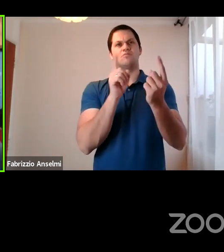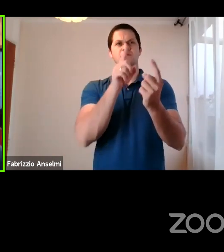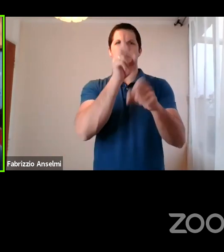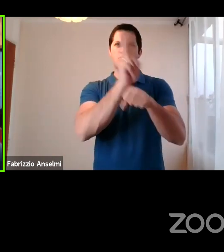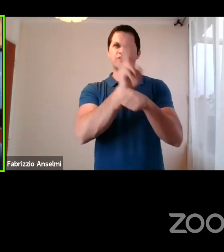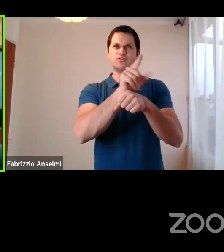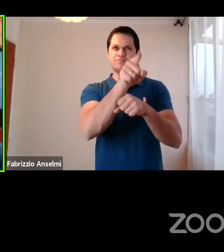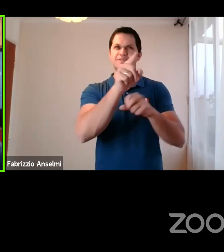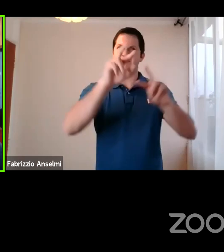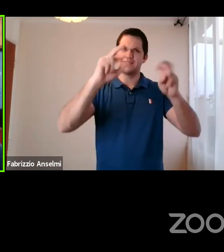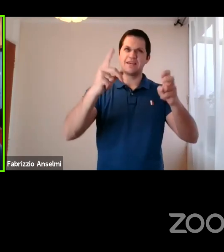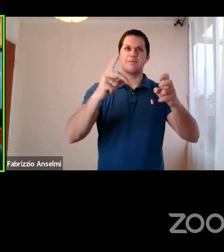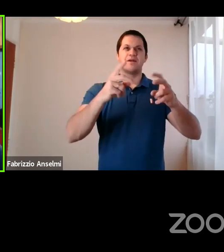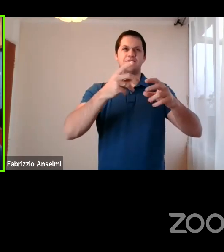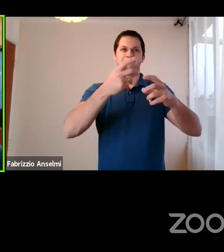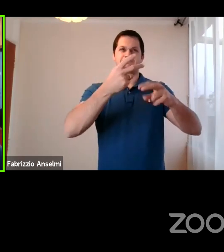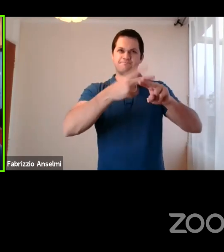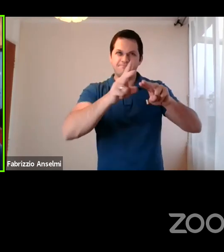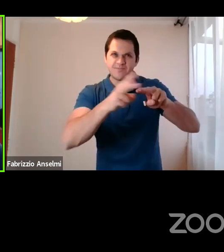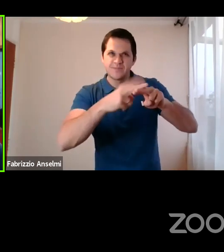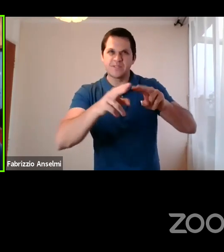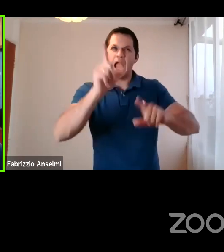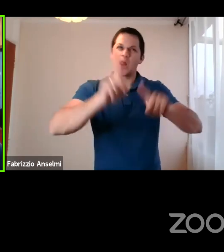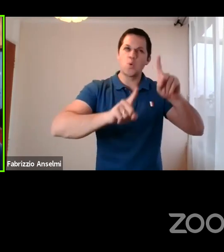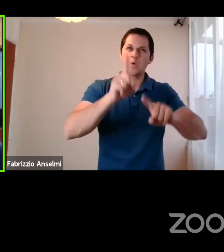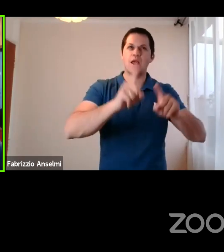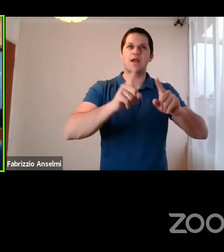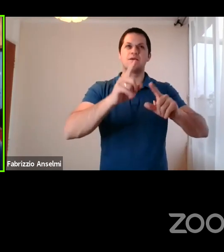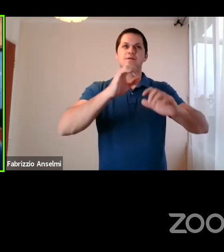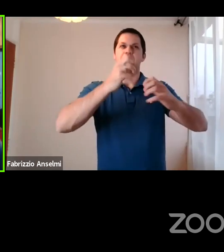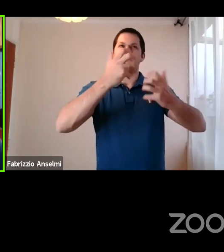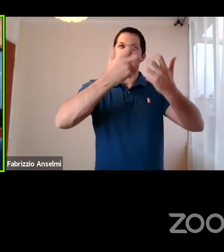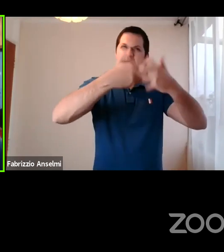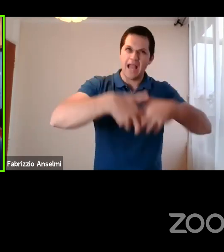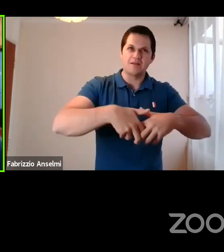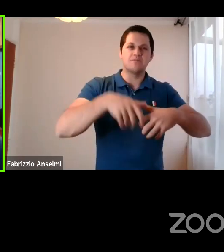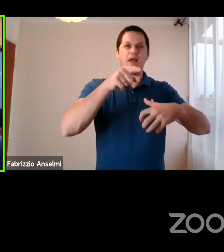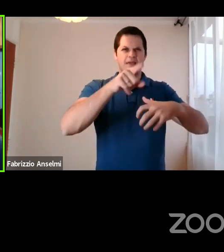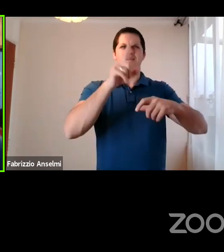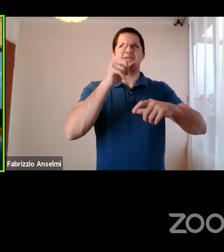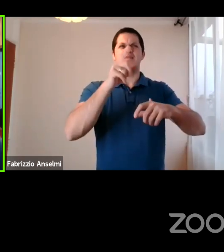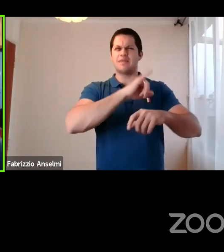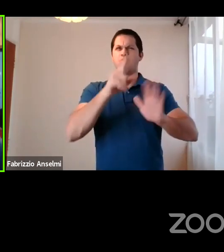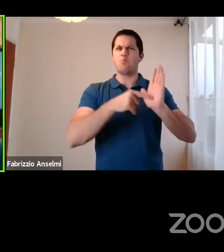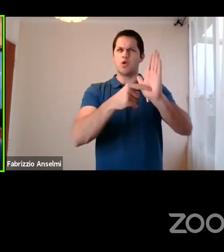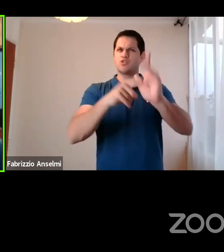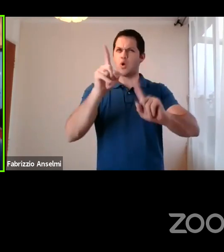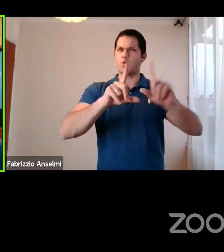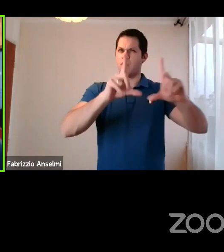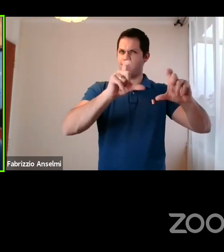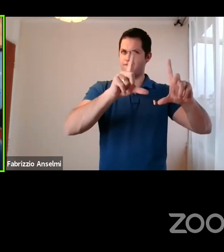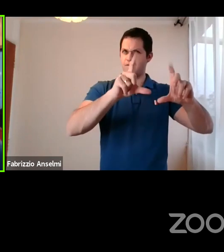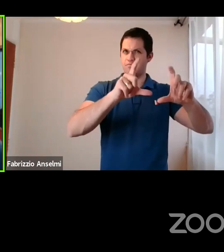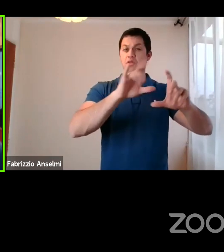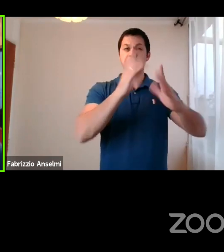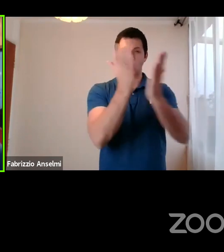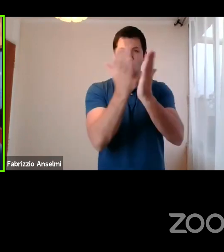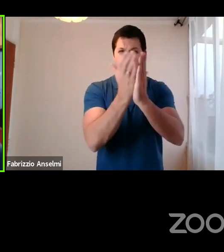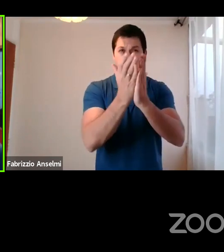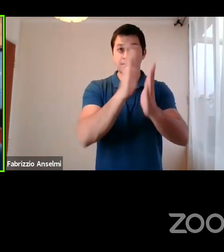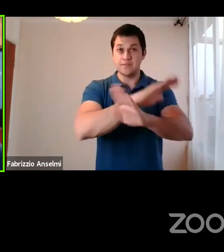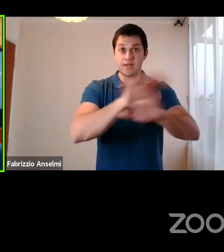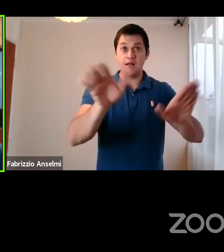estos aparatos, tengo algunas fotografías. Él vuelve a Argentina y en 1886 abre el